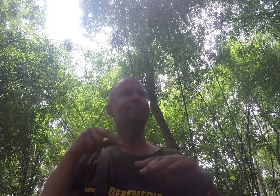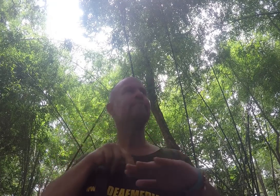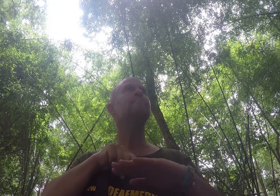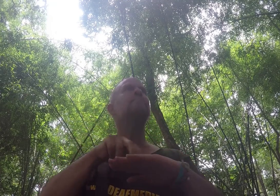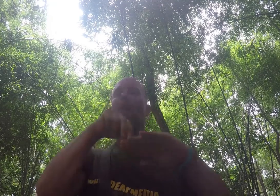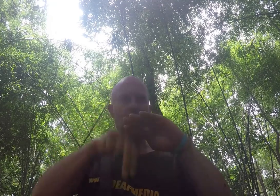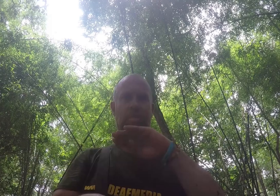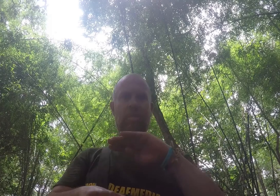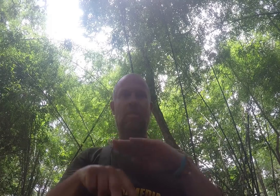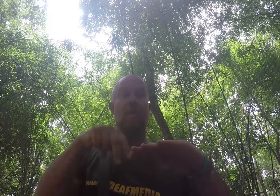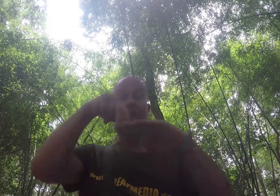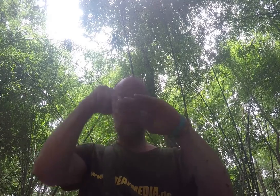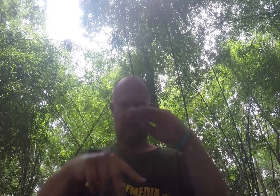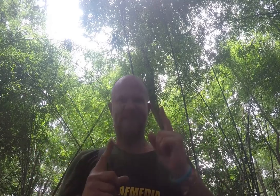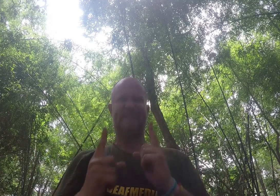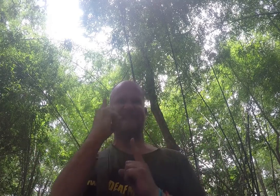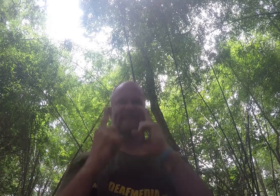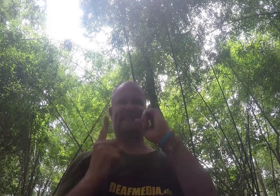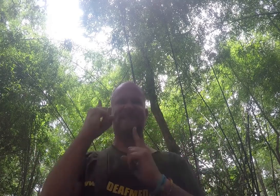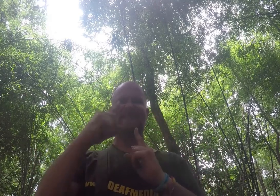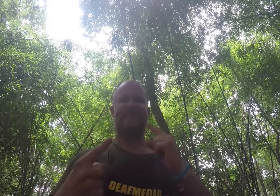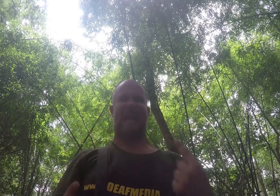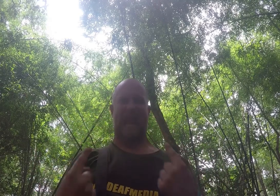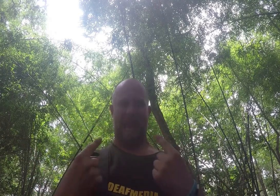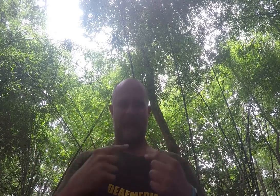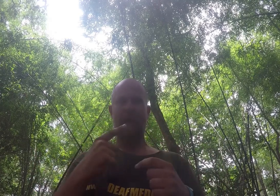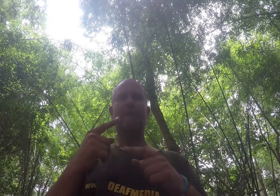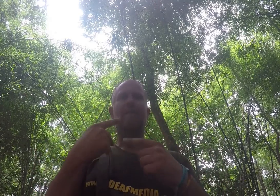auweia, da wurde man aufgespießt oder sonst was.